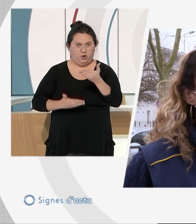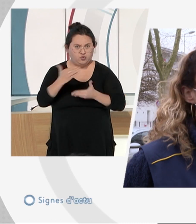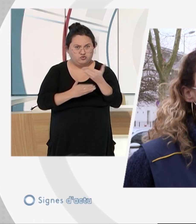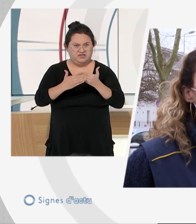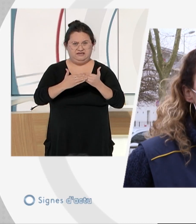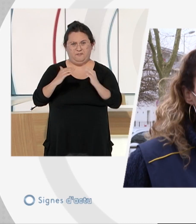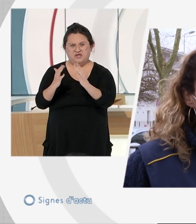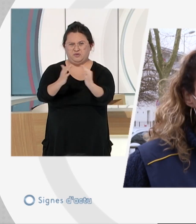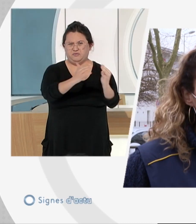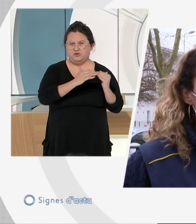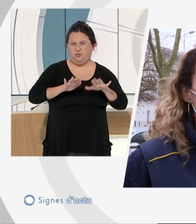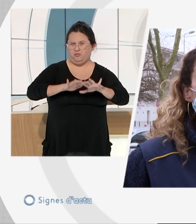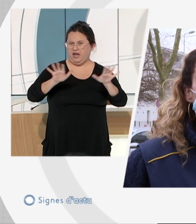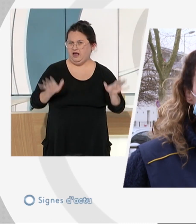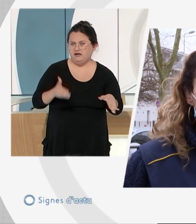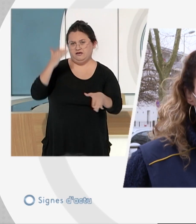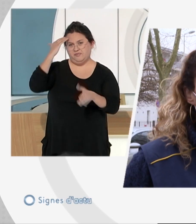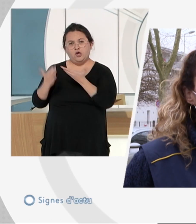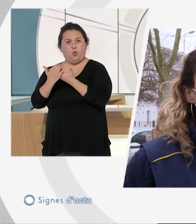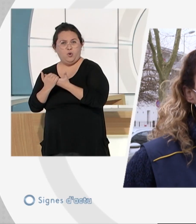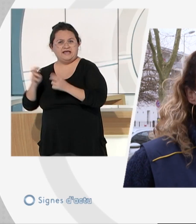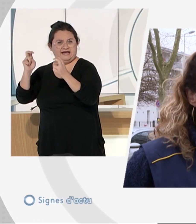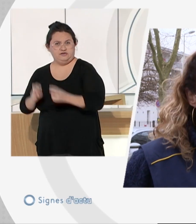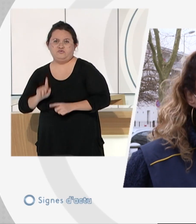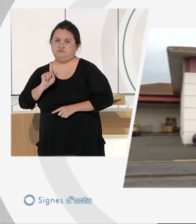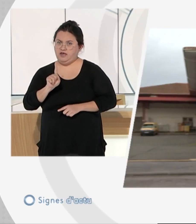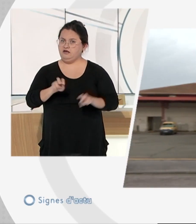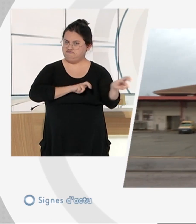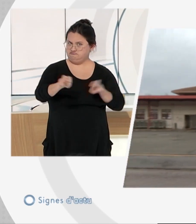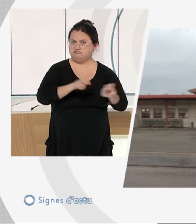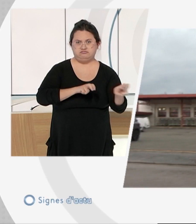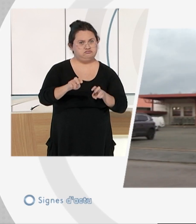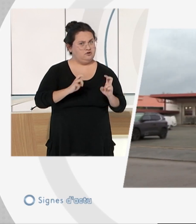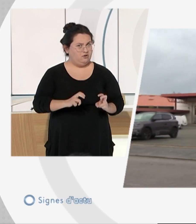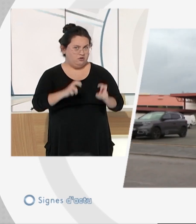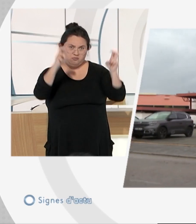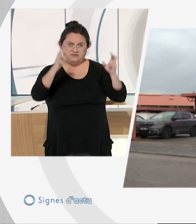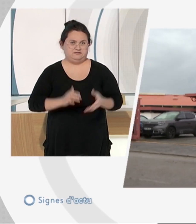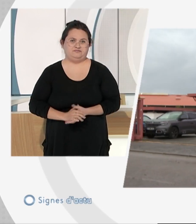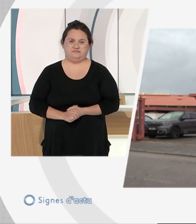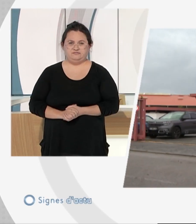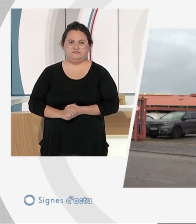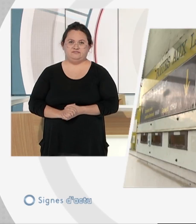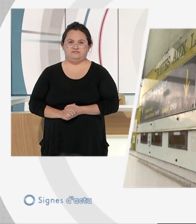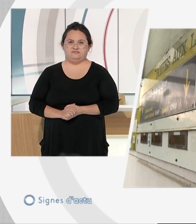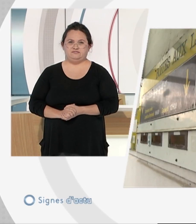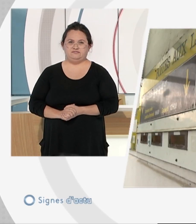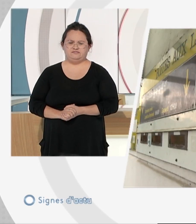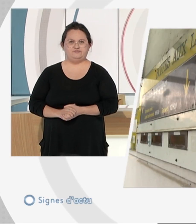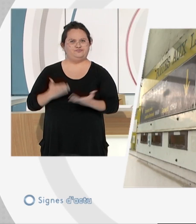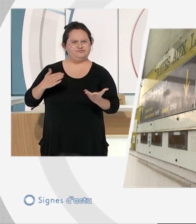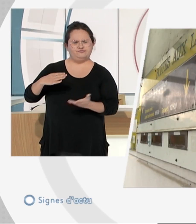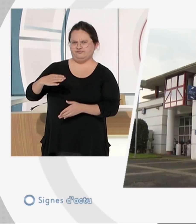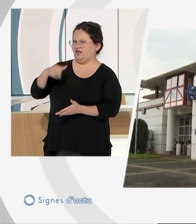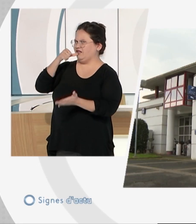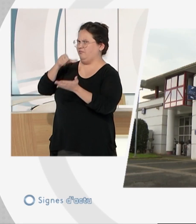construction. Donc si on a moins de volume, on a beaucoup plus de boîtes aux lettres et nos trajets forcément s'agrandissent. La Poste